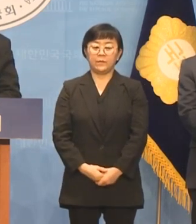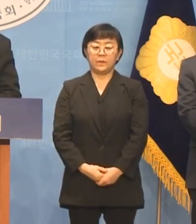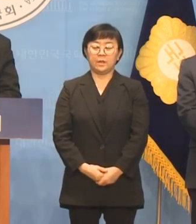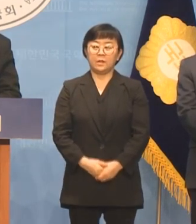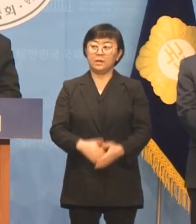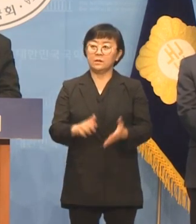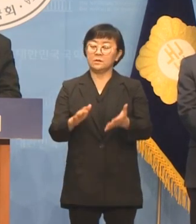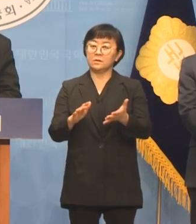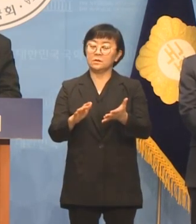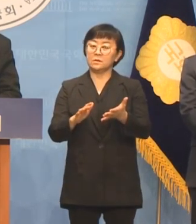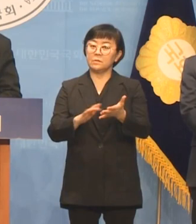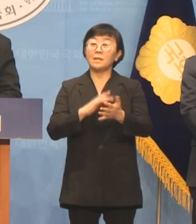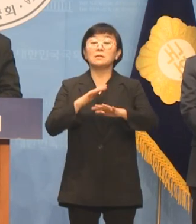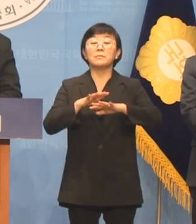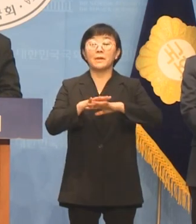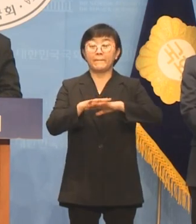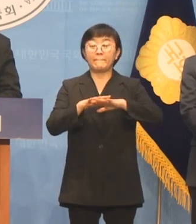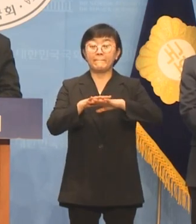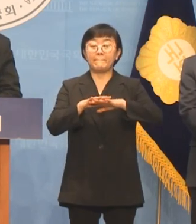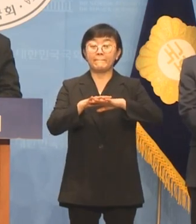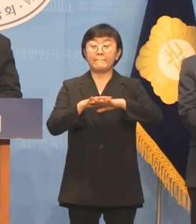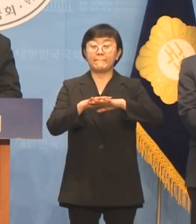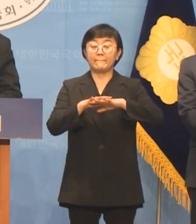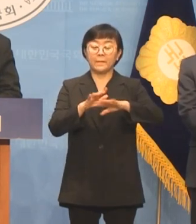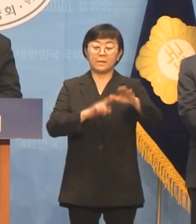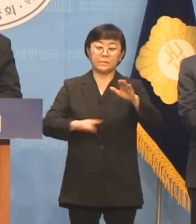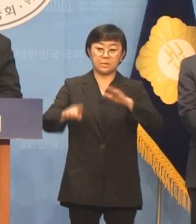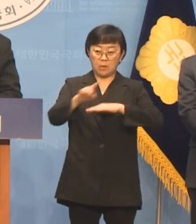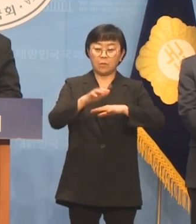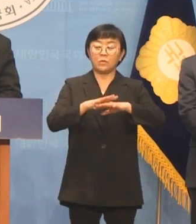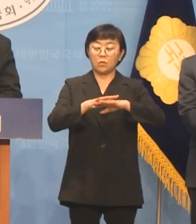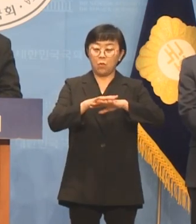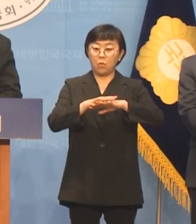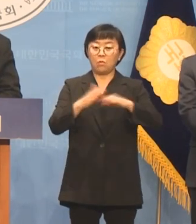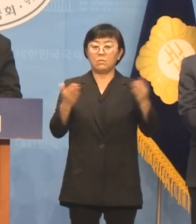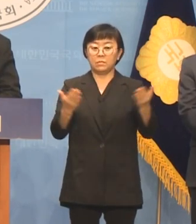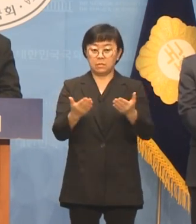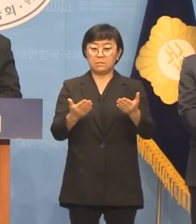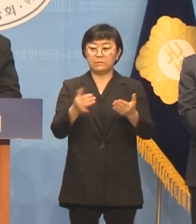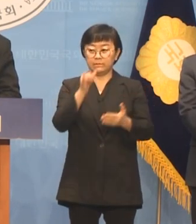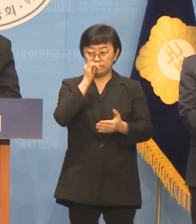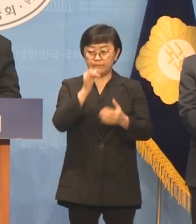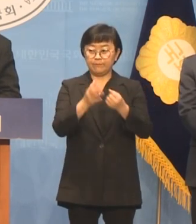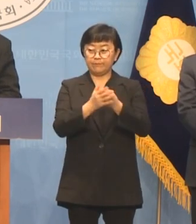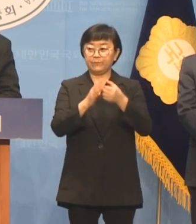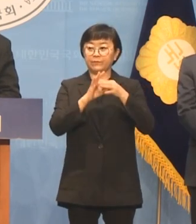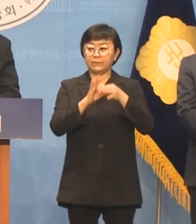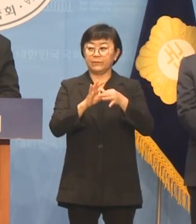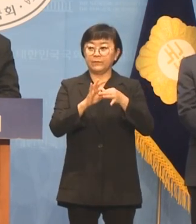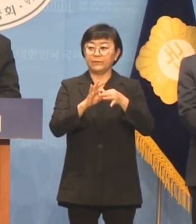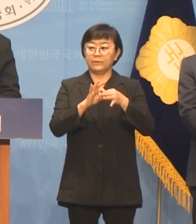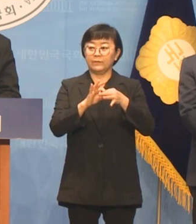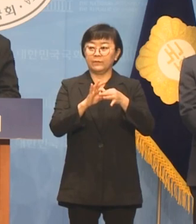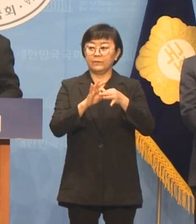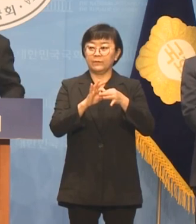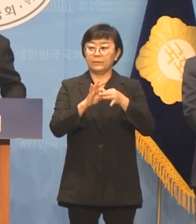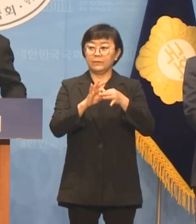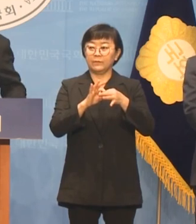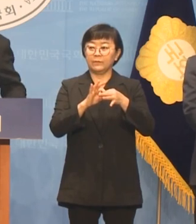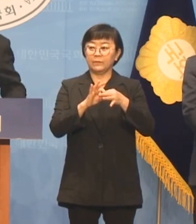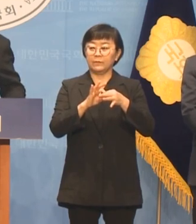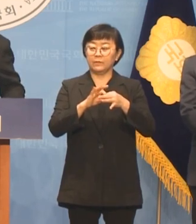스마트팜 기술을 통해서 앞서가는 농업을 하고 계시고 그와 관련된